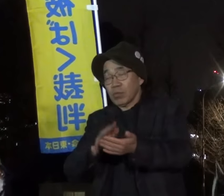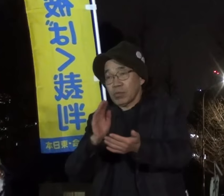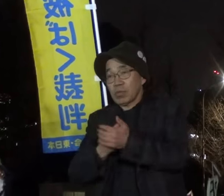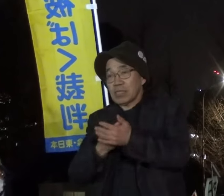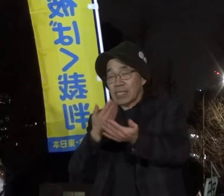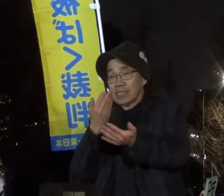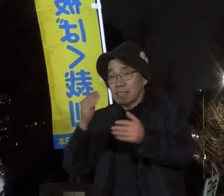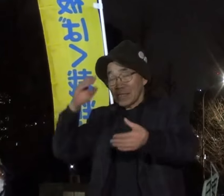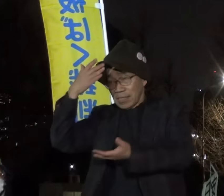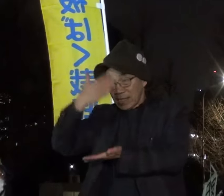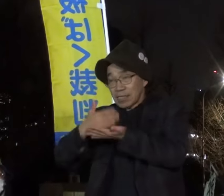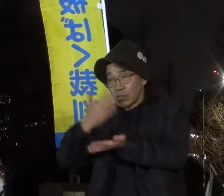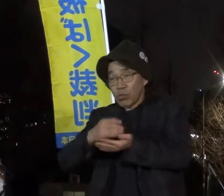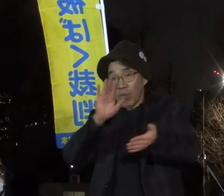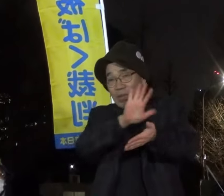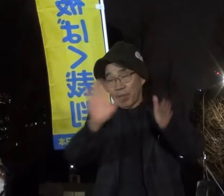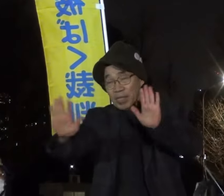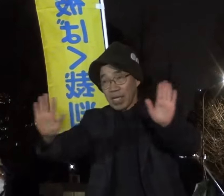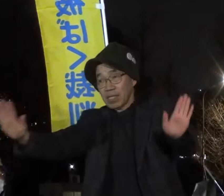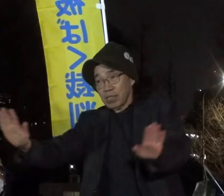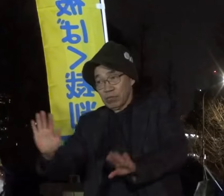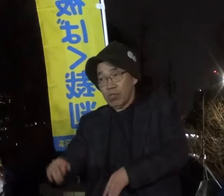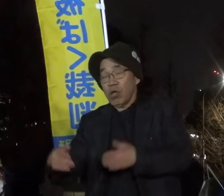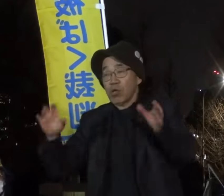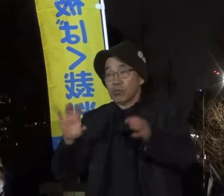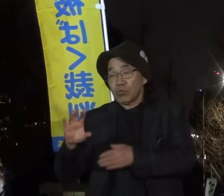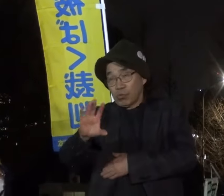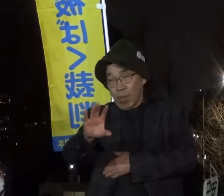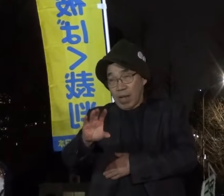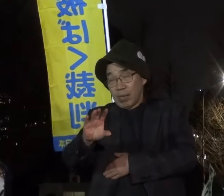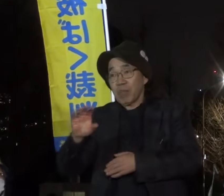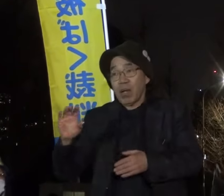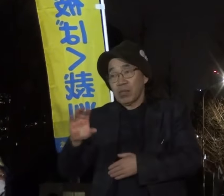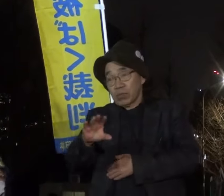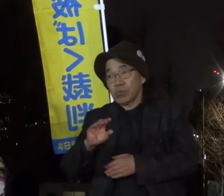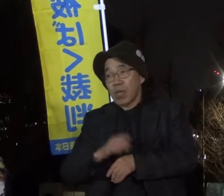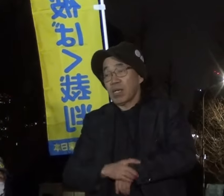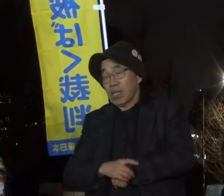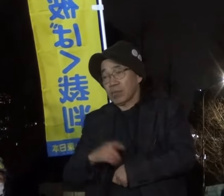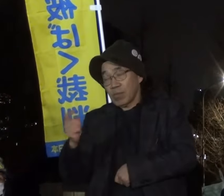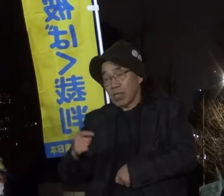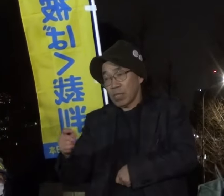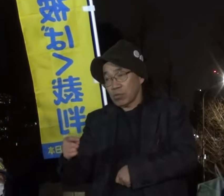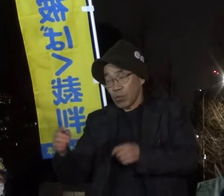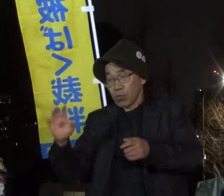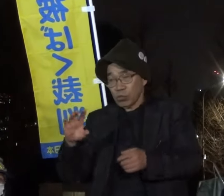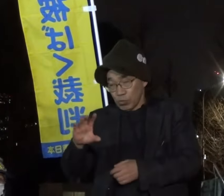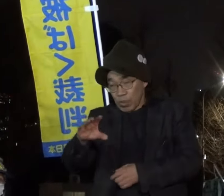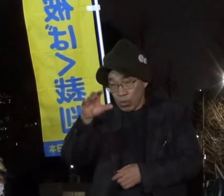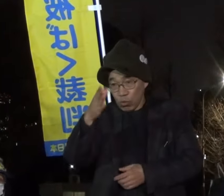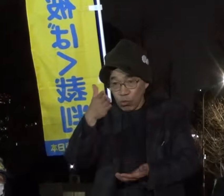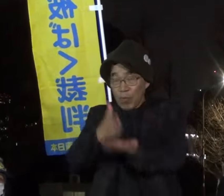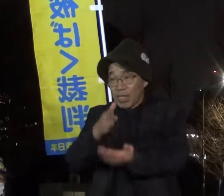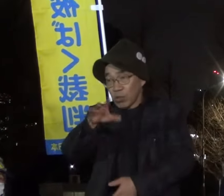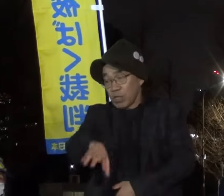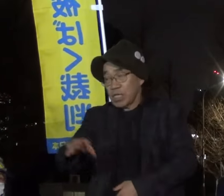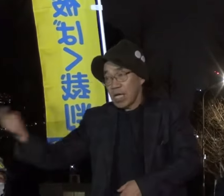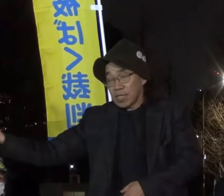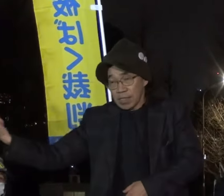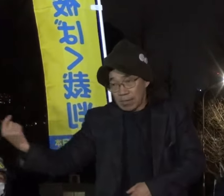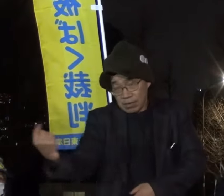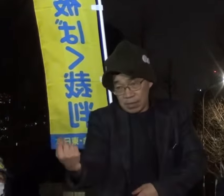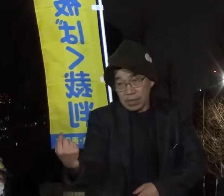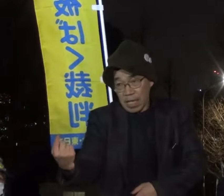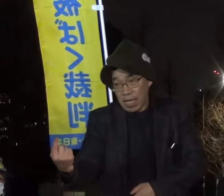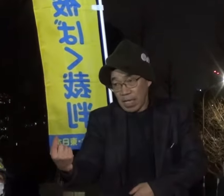ですが、駐車場に着きましたら一人のちょっと年配の男性が近寄ってきて、私は、原